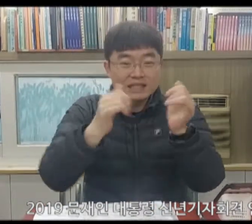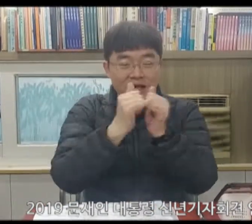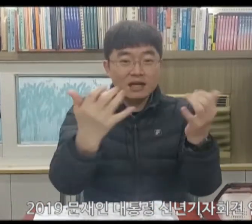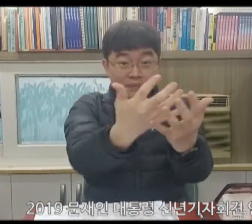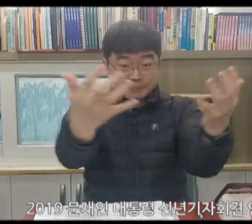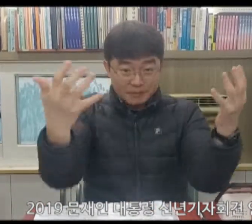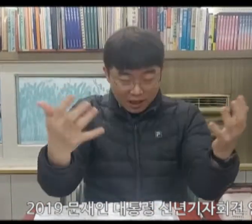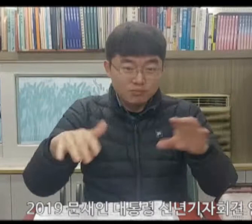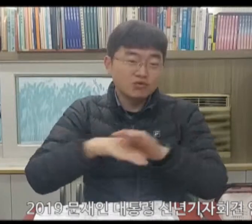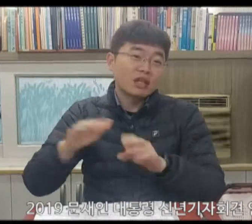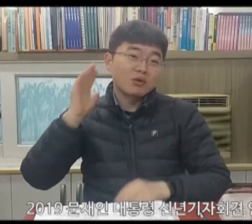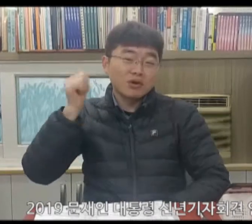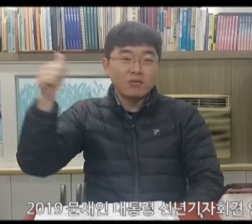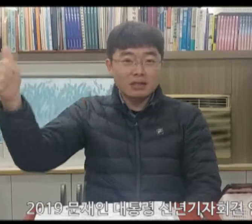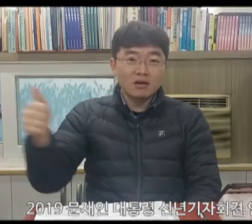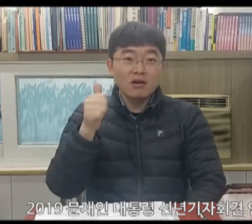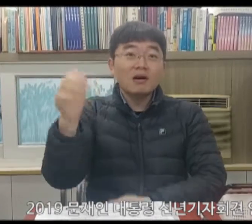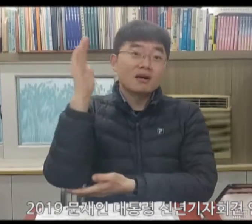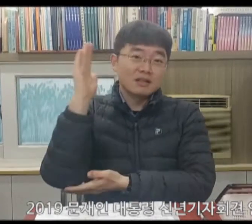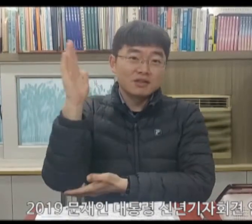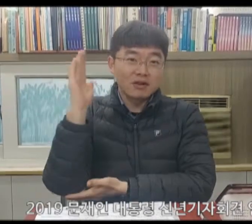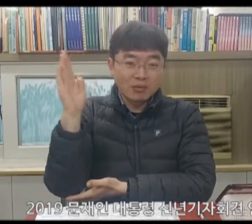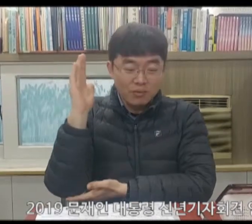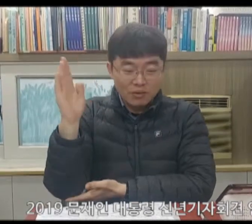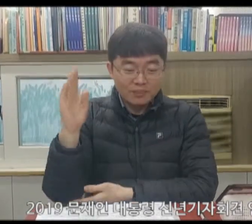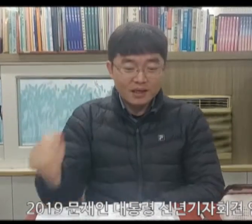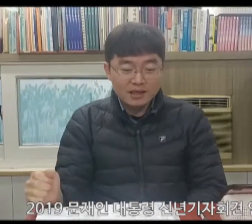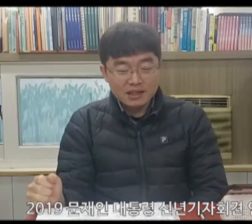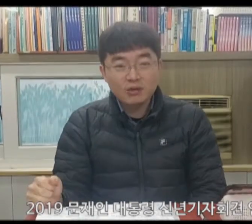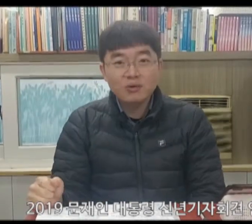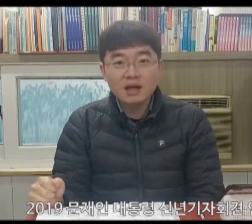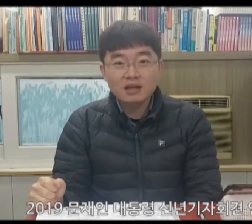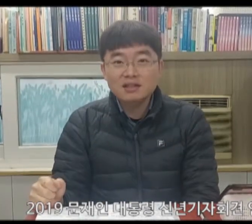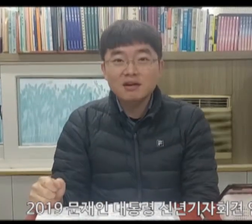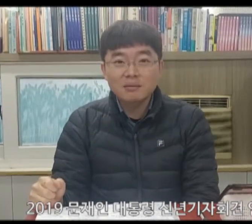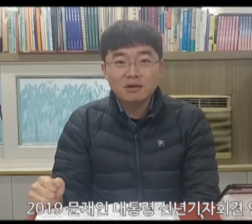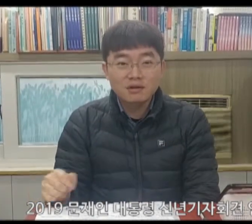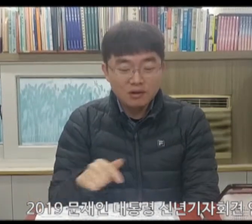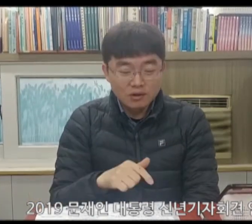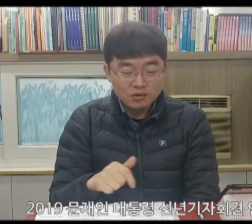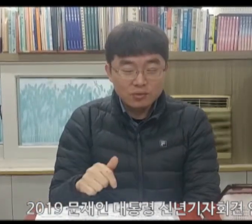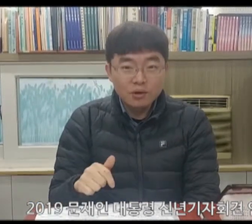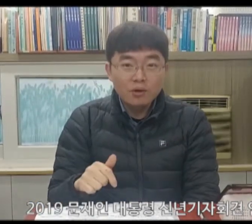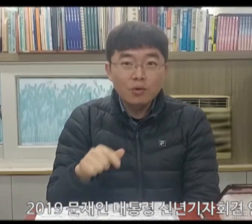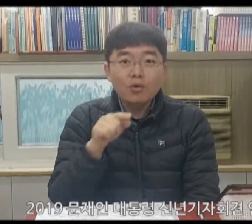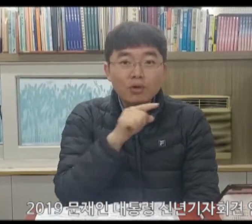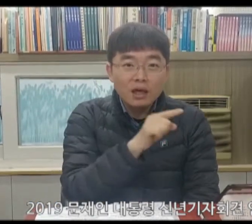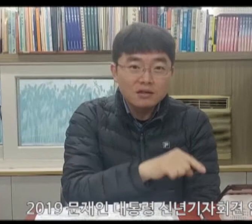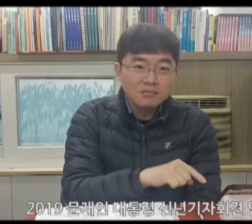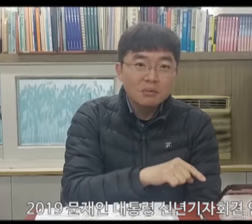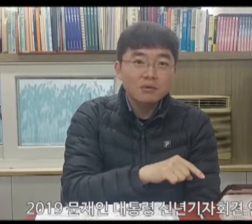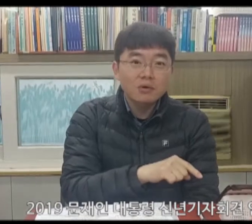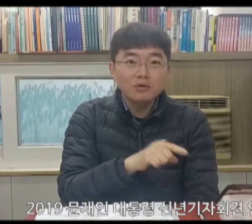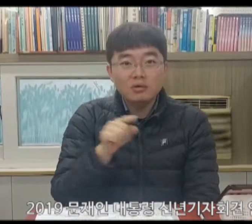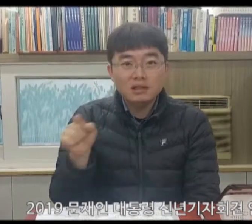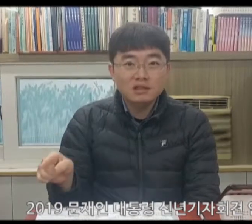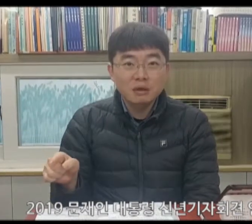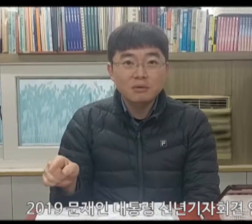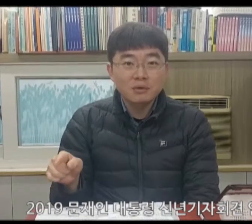기자 문 대통령 와서 연설하고, 이렇게 시작을 하면 좀 이렇게 쓰는 방법도 있고 저렇게 쓰는 방법도